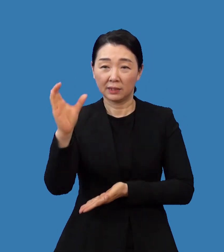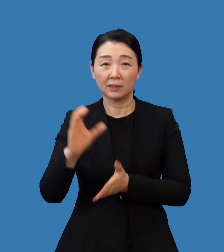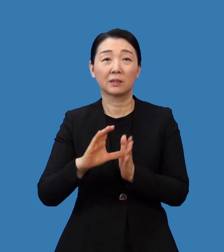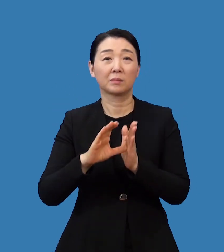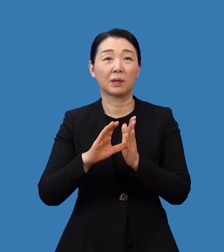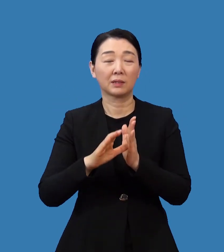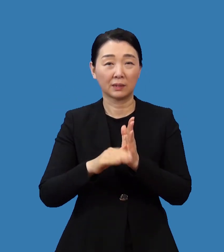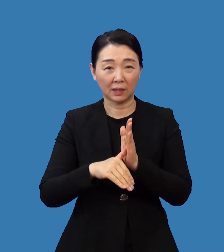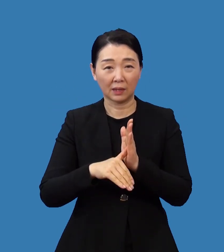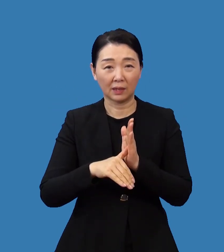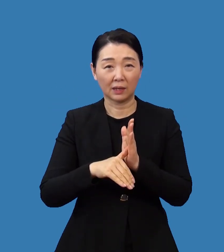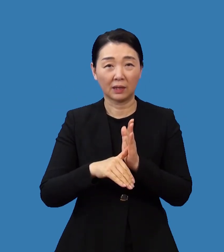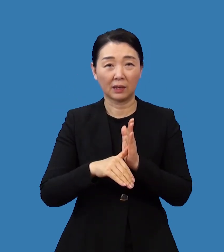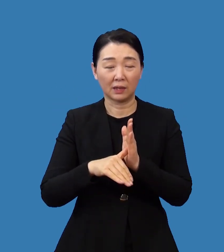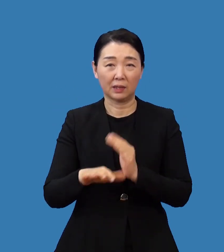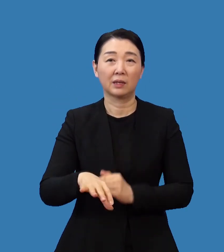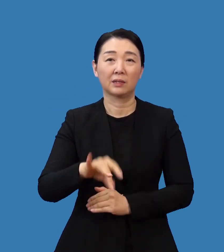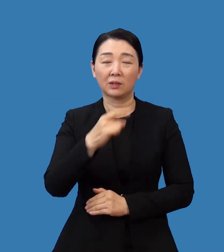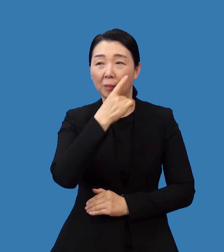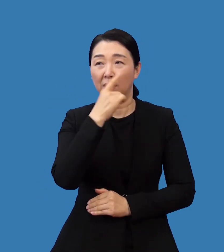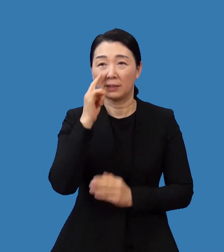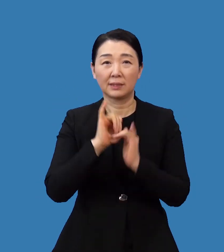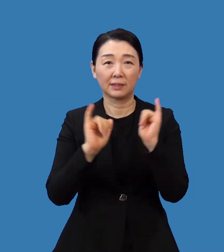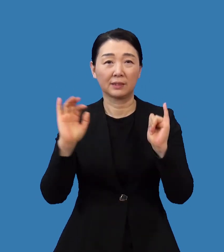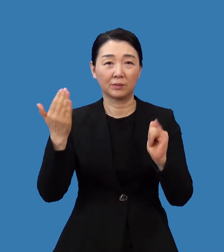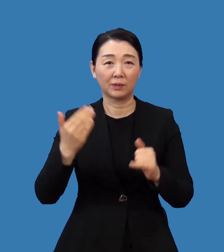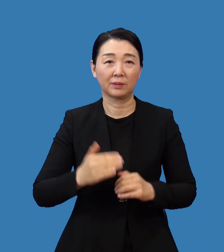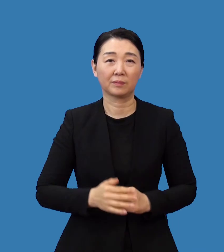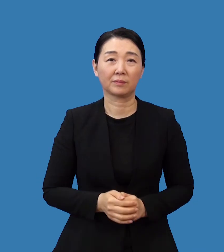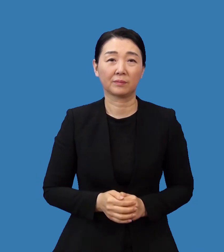드라마의 최초의 증인이